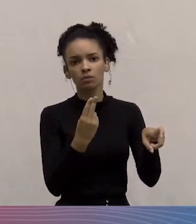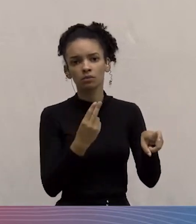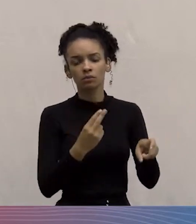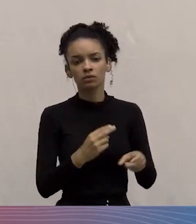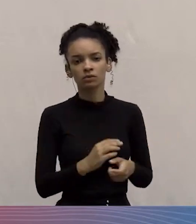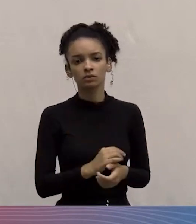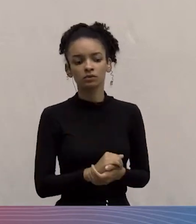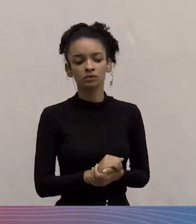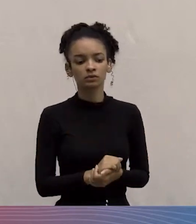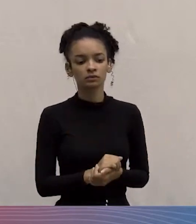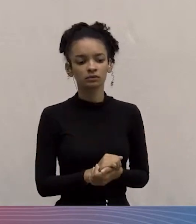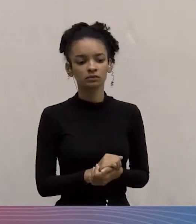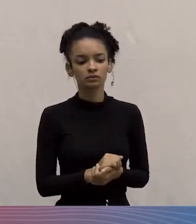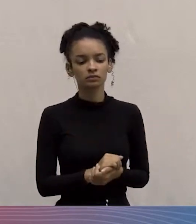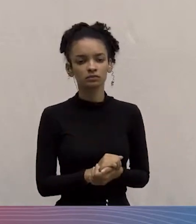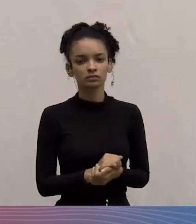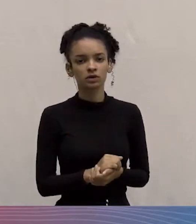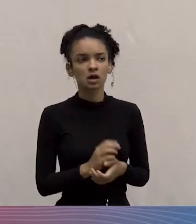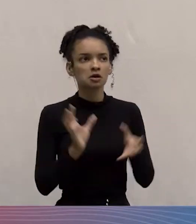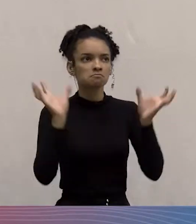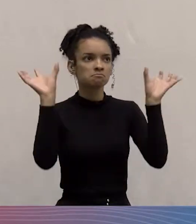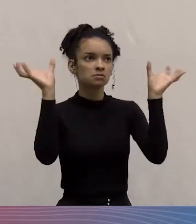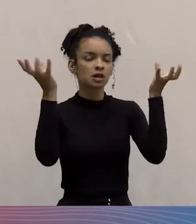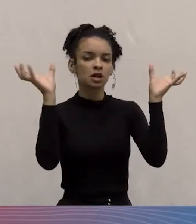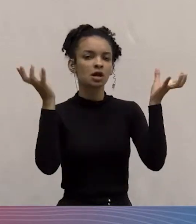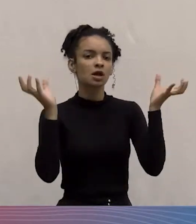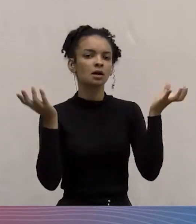ou no clima para não